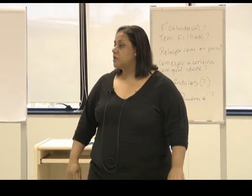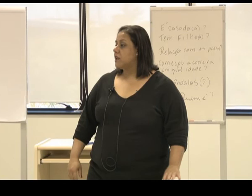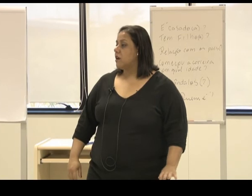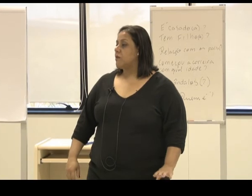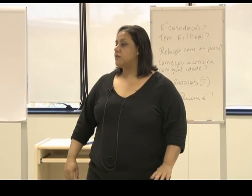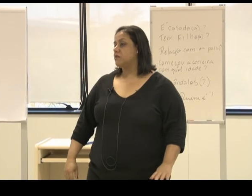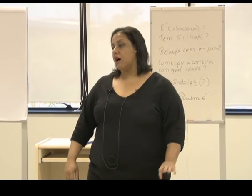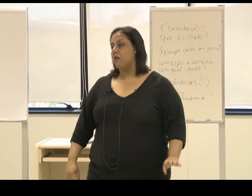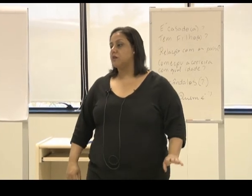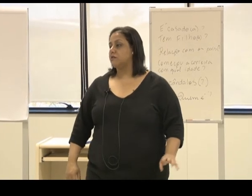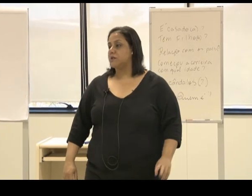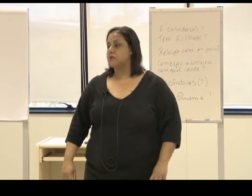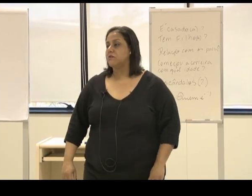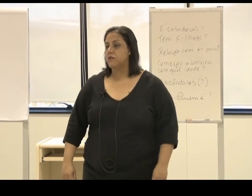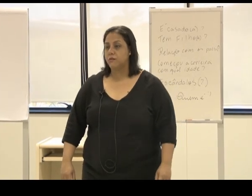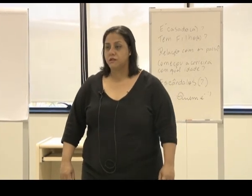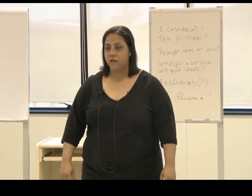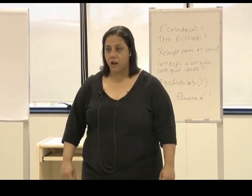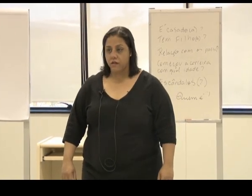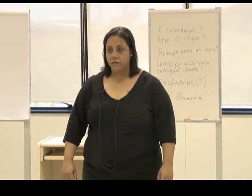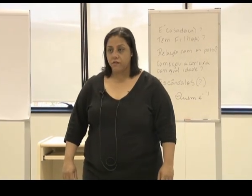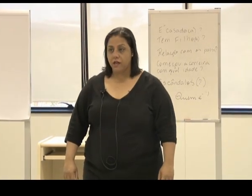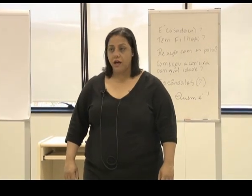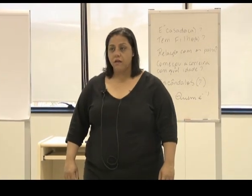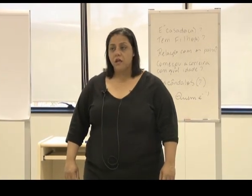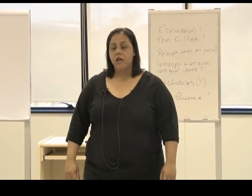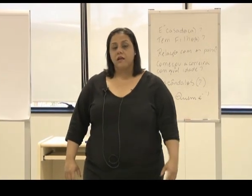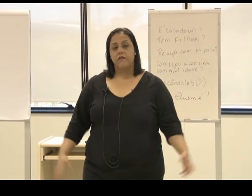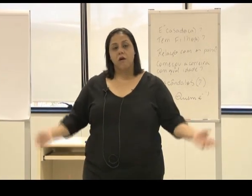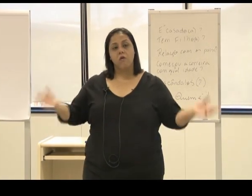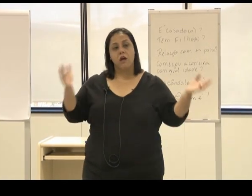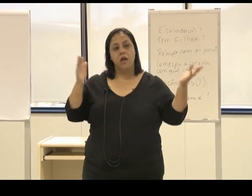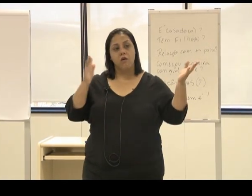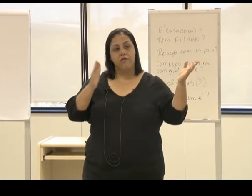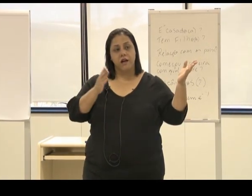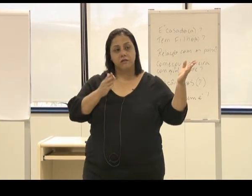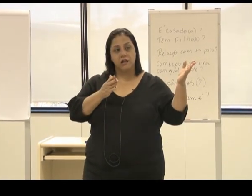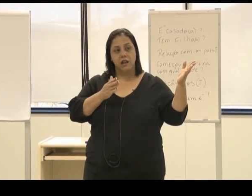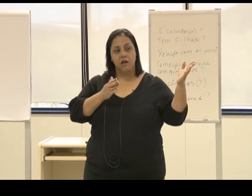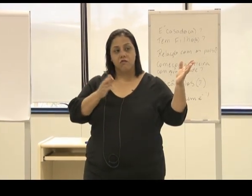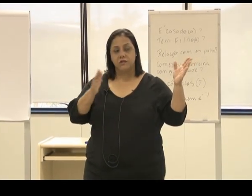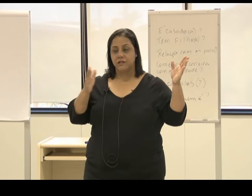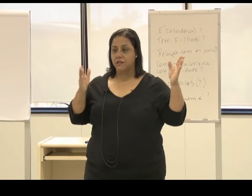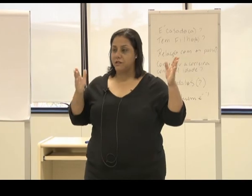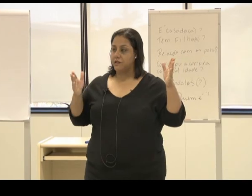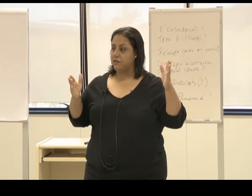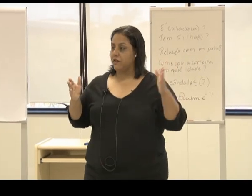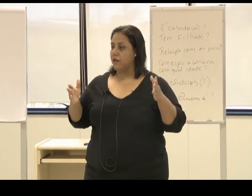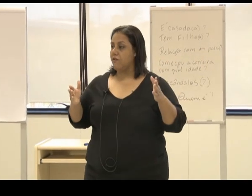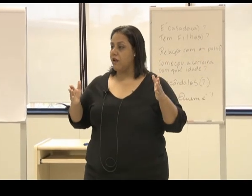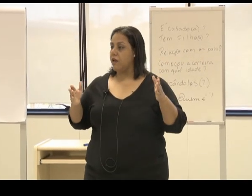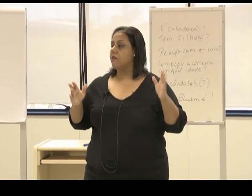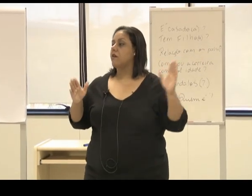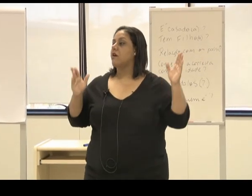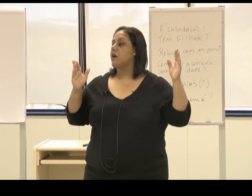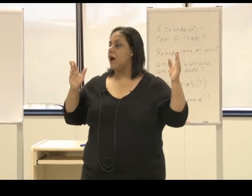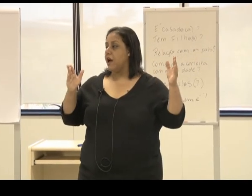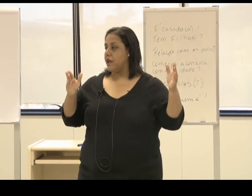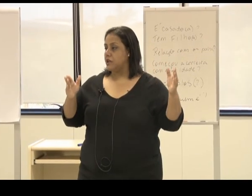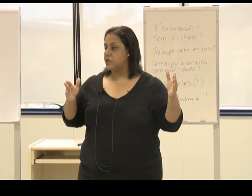daqui a umas aulas vocês não vão ter mais fala, tá? Então, eu faço essa linha com vocês até terça-feira que vem, aí a